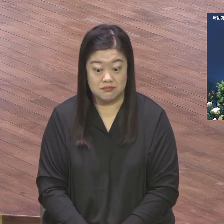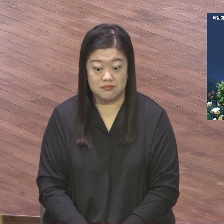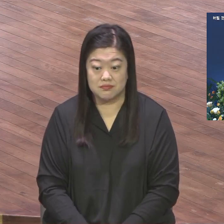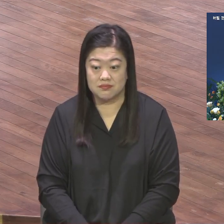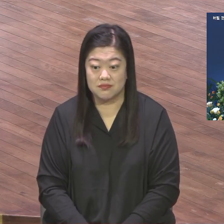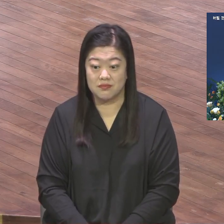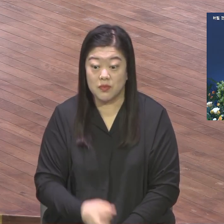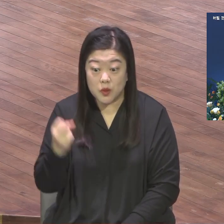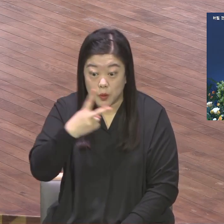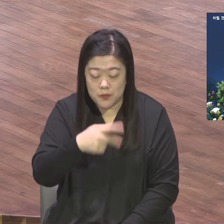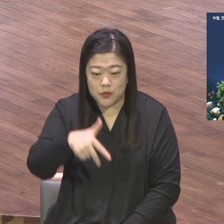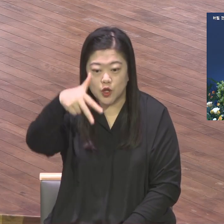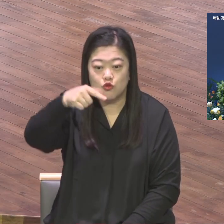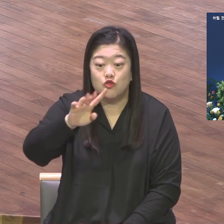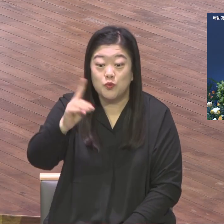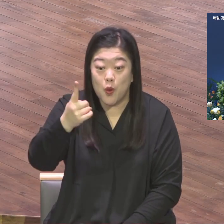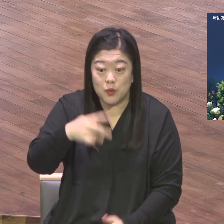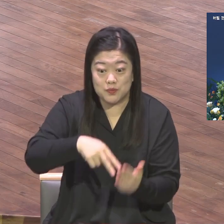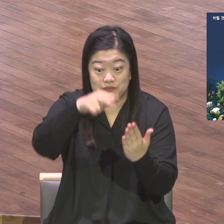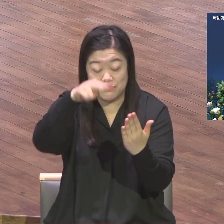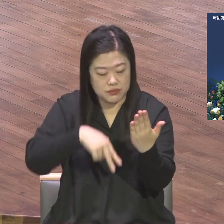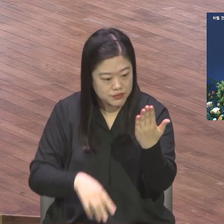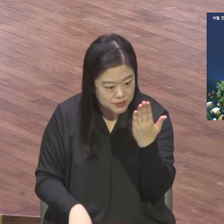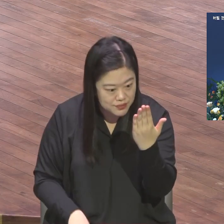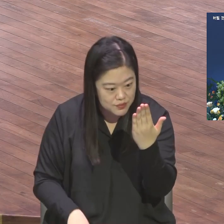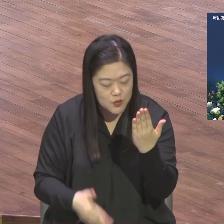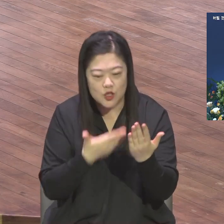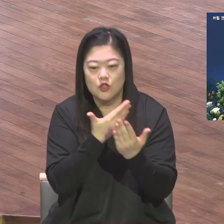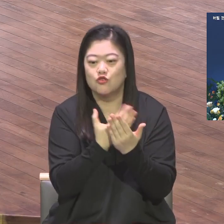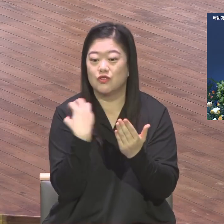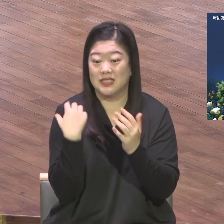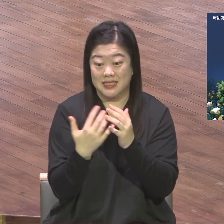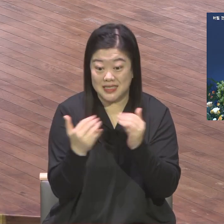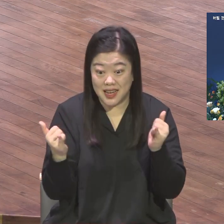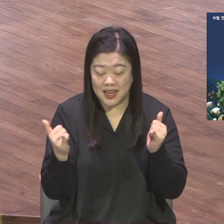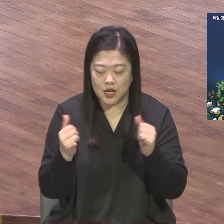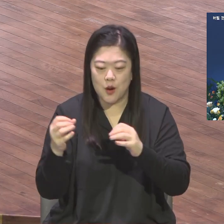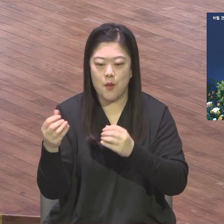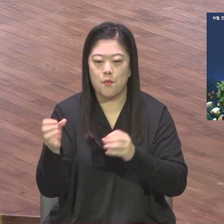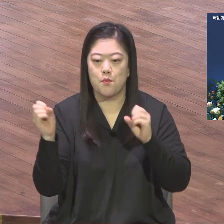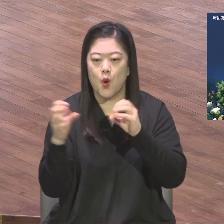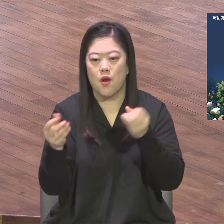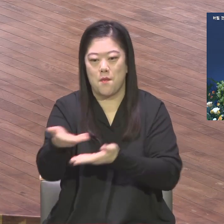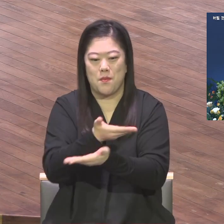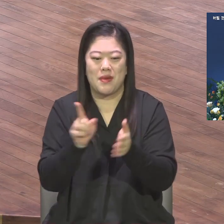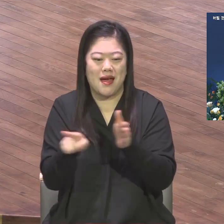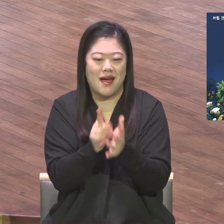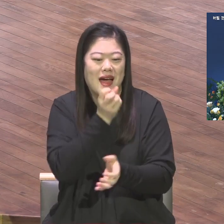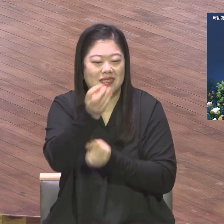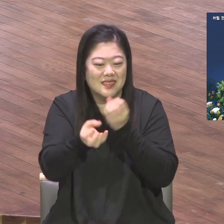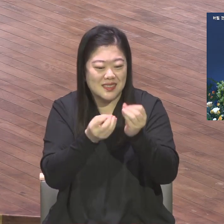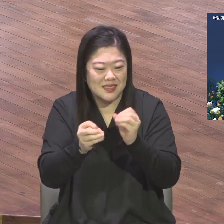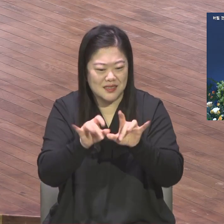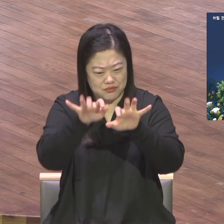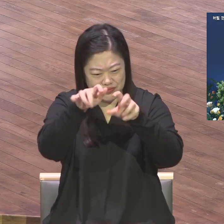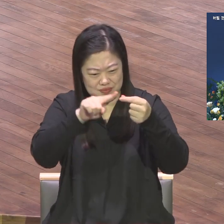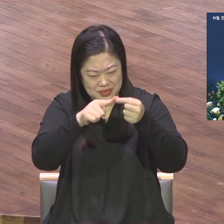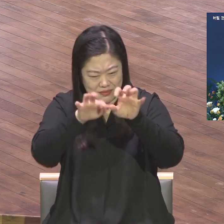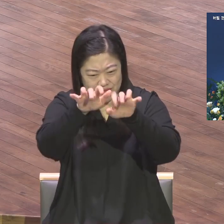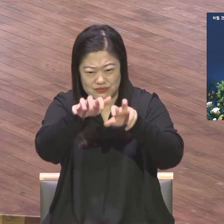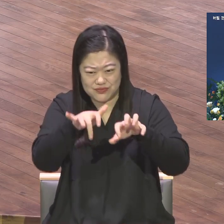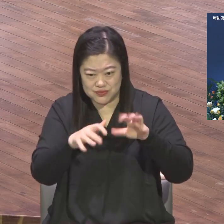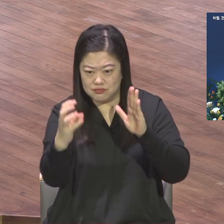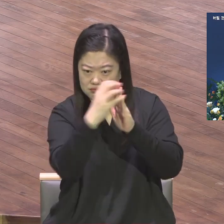매주 주부에 보면 237 대륙별 중직자 포럼이 실리고 있습니다. 중직자부터